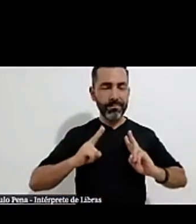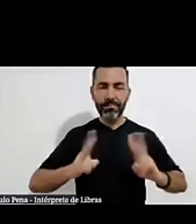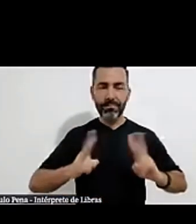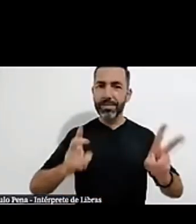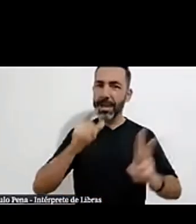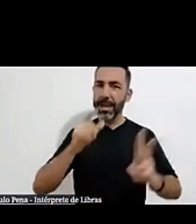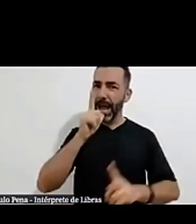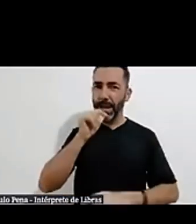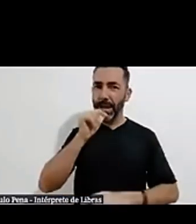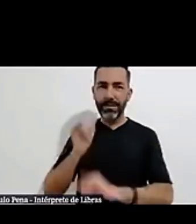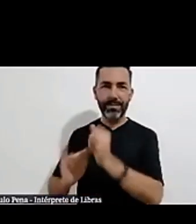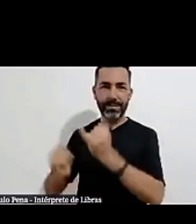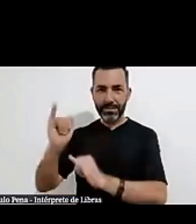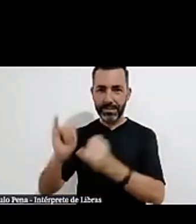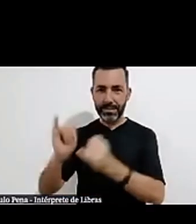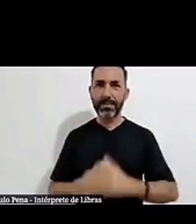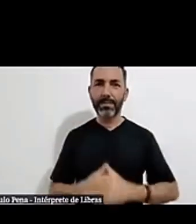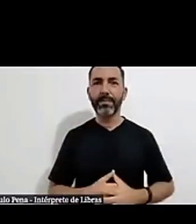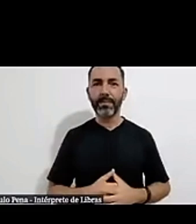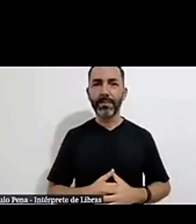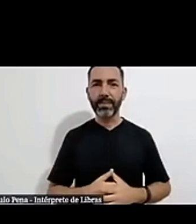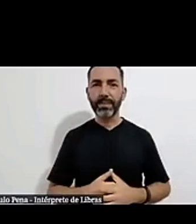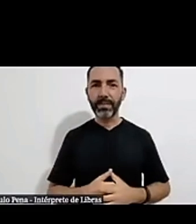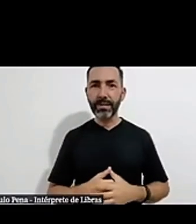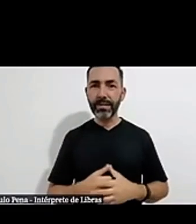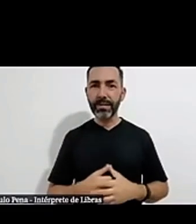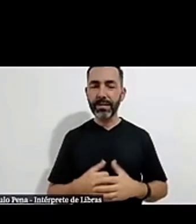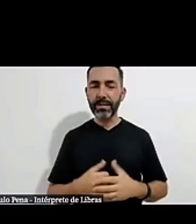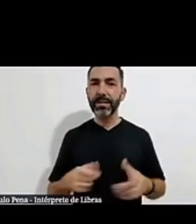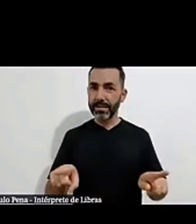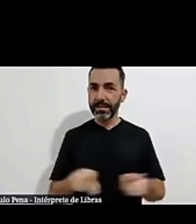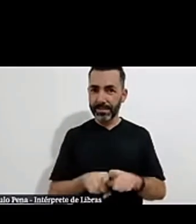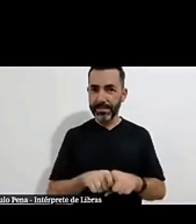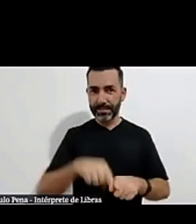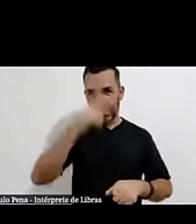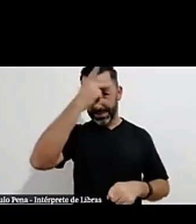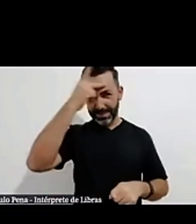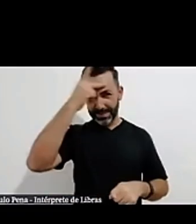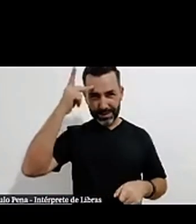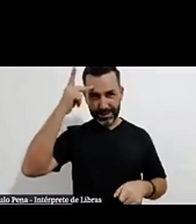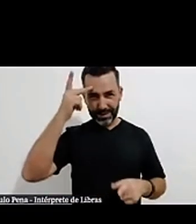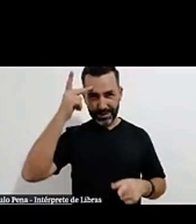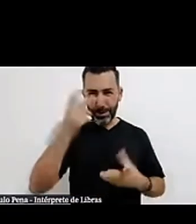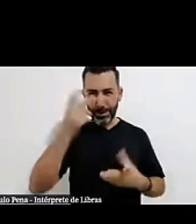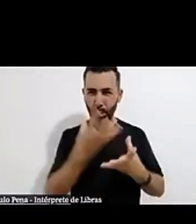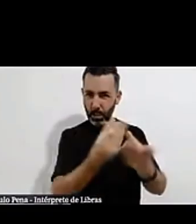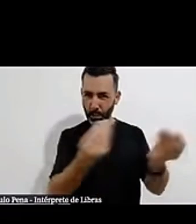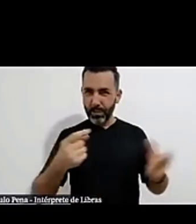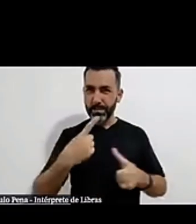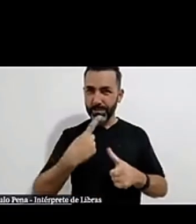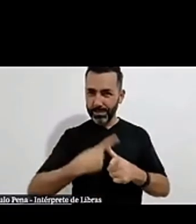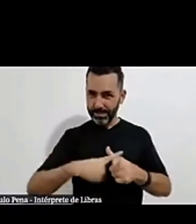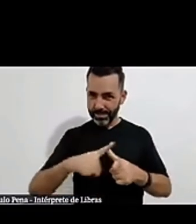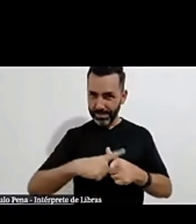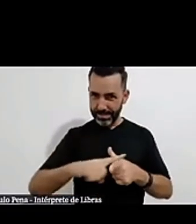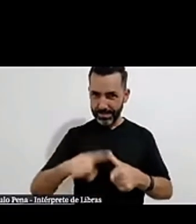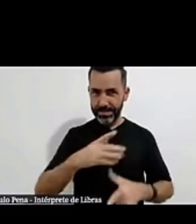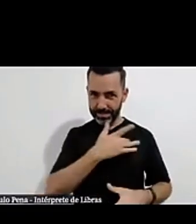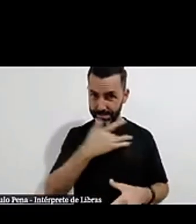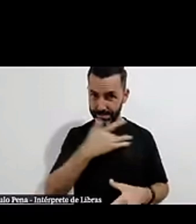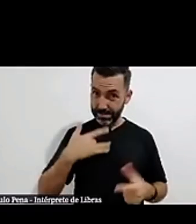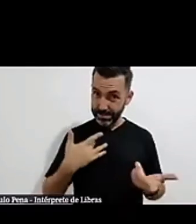Não vivo sem ela. Temos aqui também relato de pessoas que tinham problemas de saúde e tiveram uma